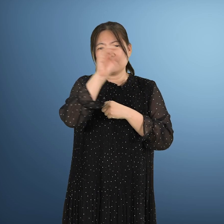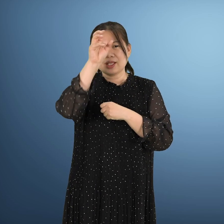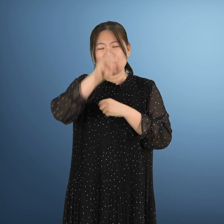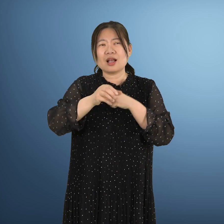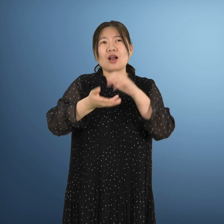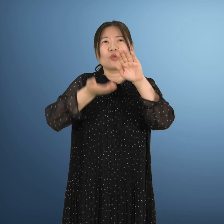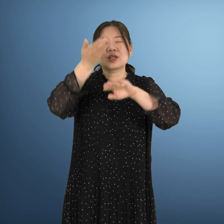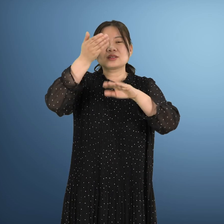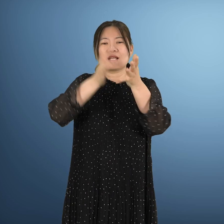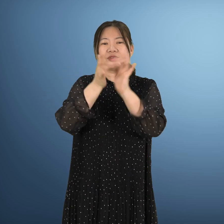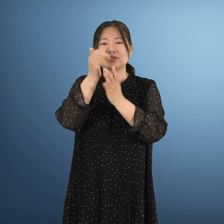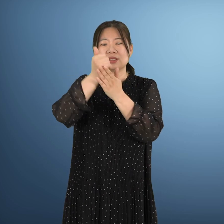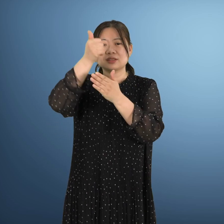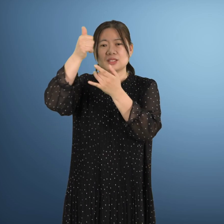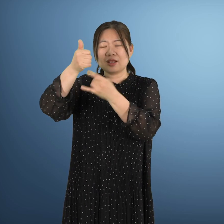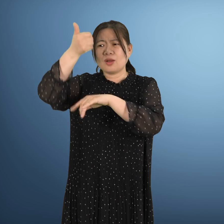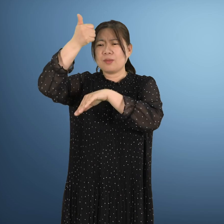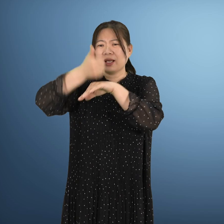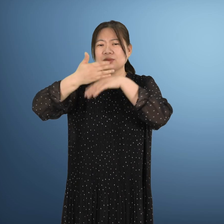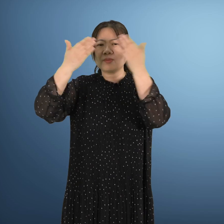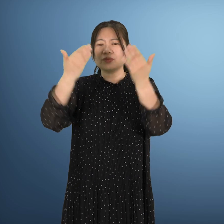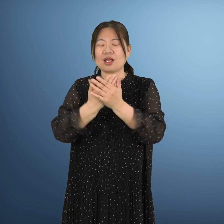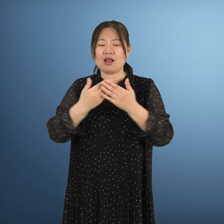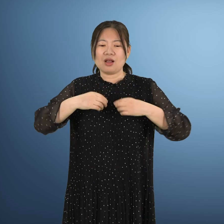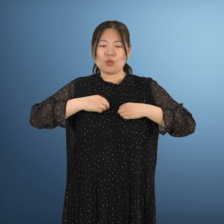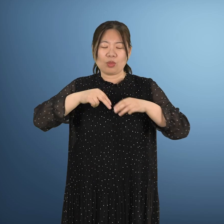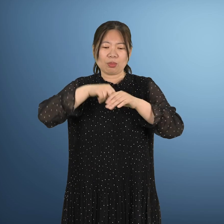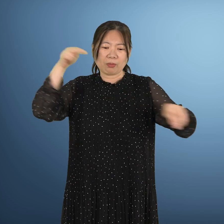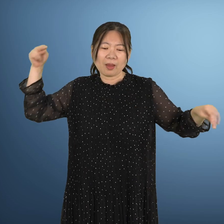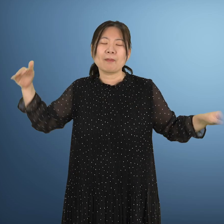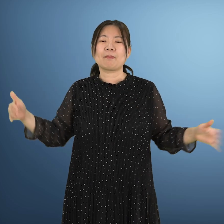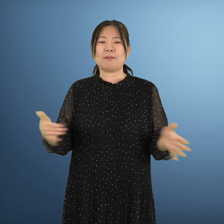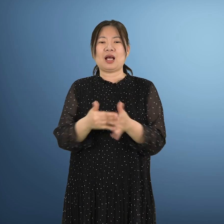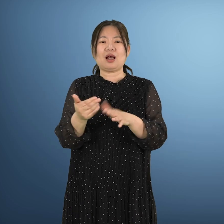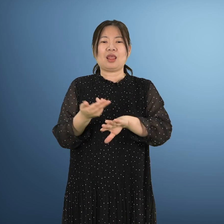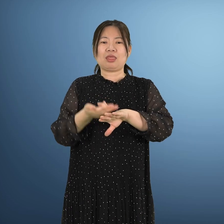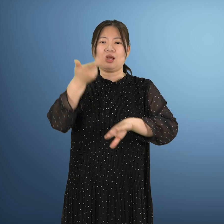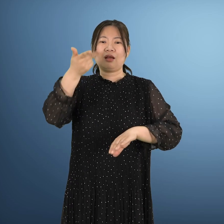십자가상에서 예수님이 마지막에 다 옷을 빼앗겨요.